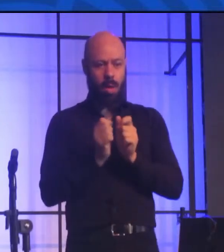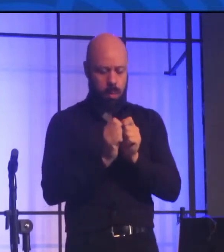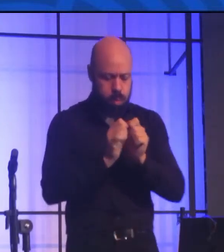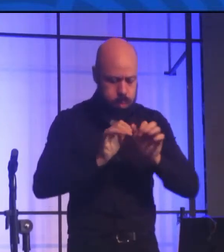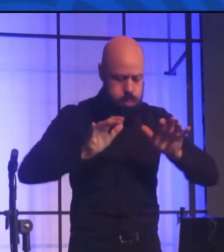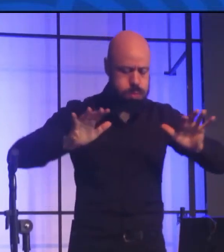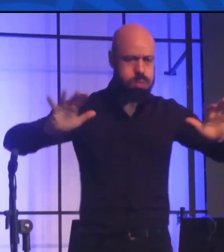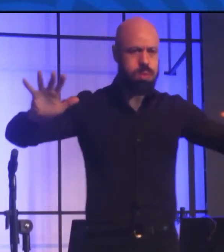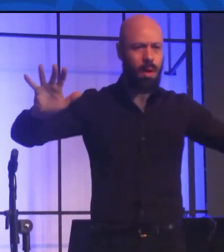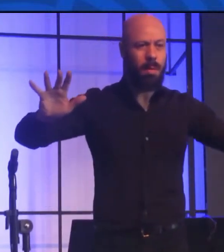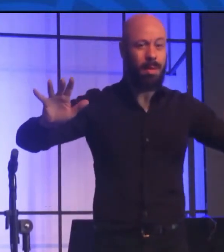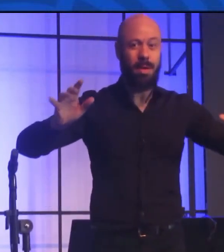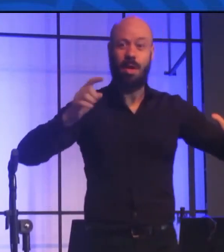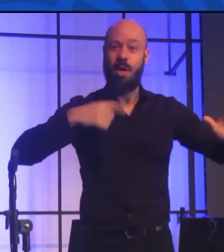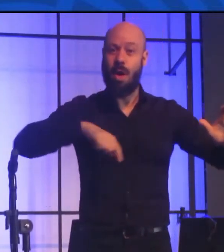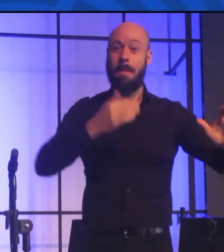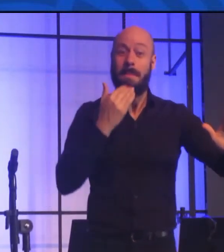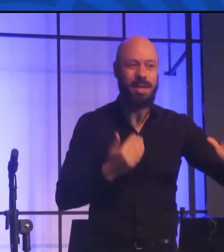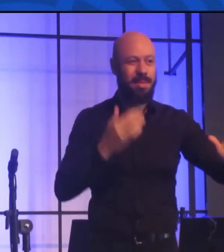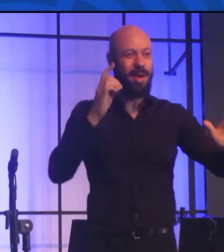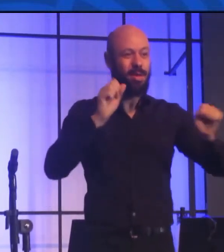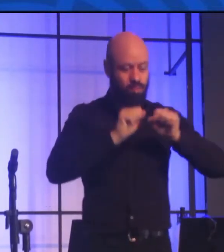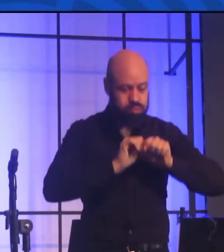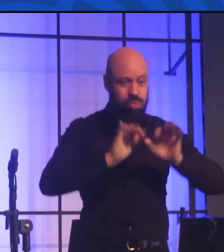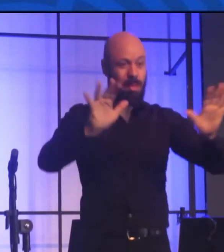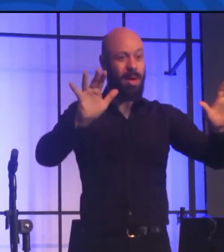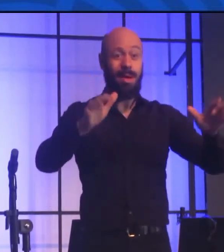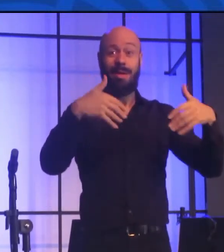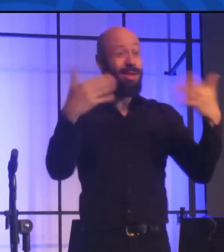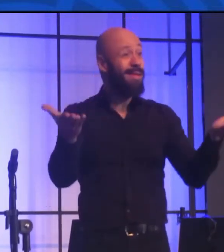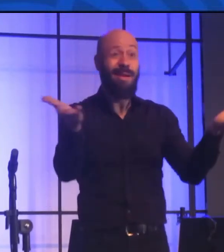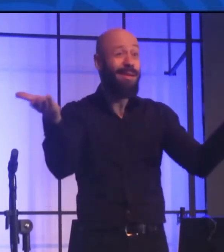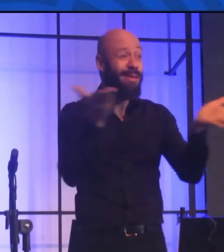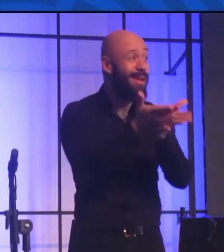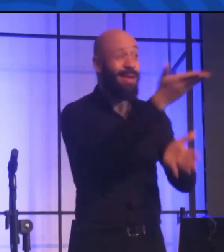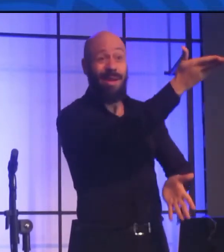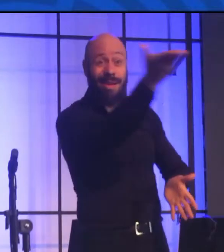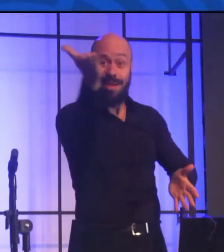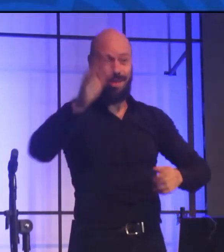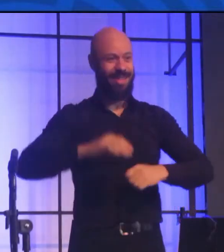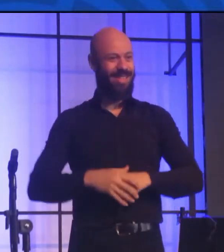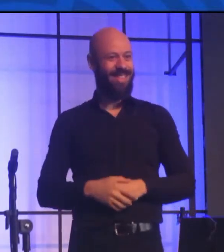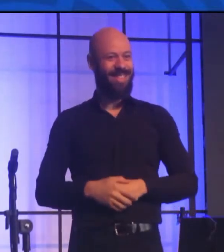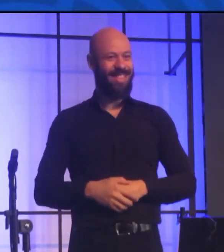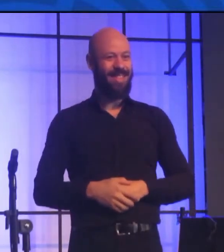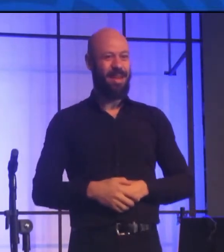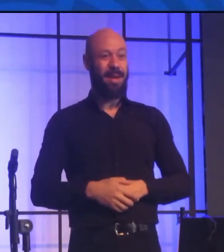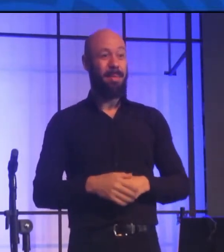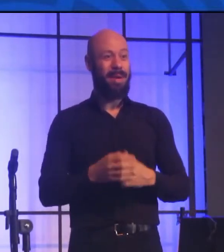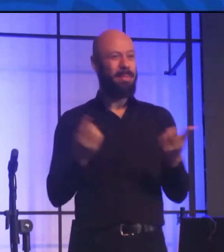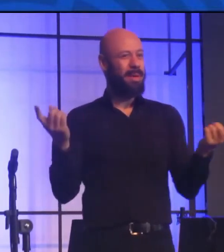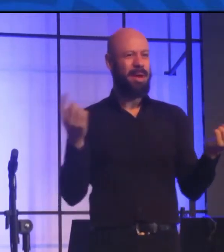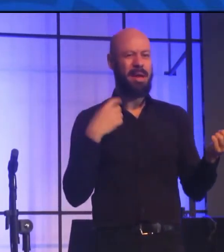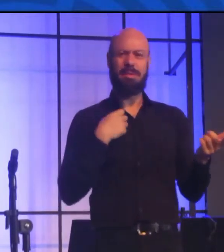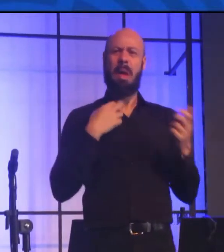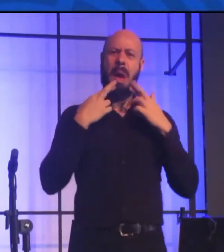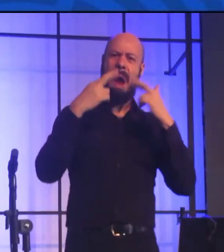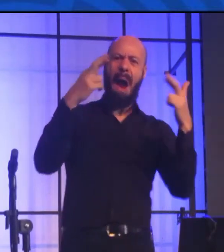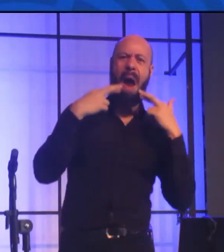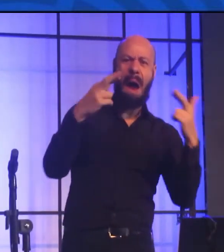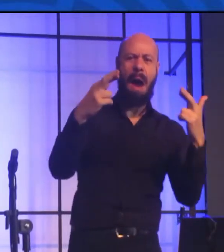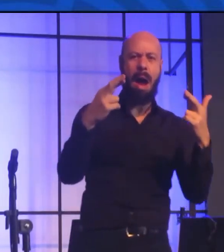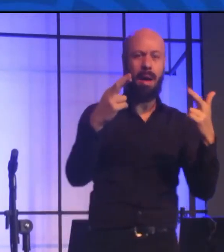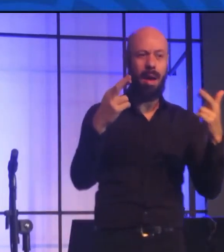isso, nós precisamos parar e perceber se muitas vezes nós não estamos reclamando de algo que até então era o alvo da